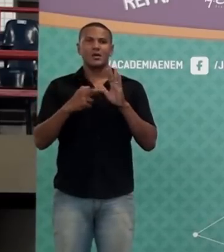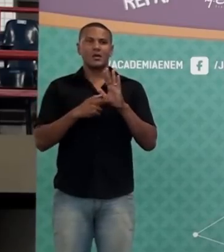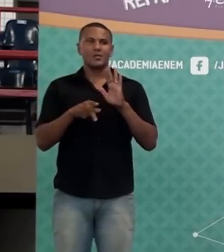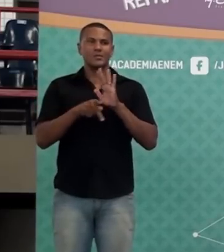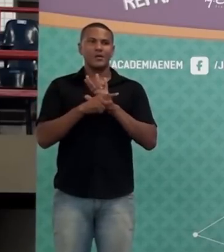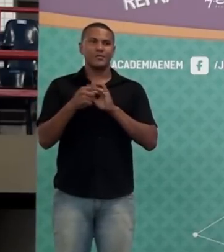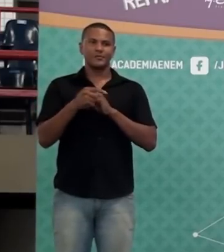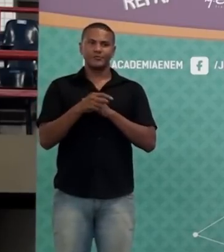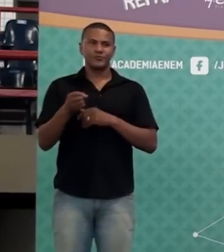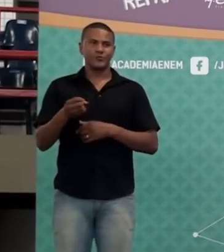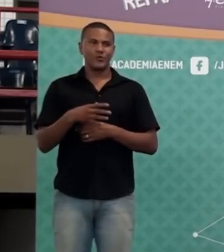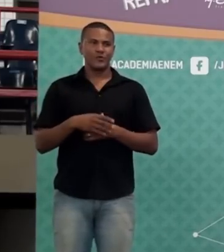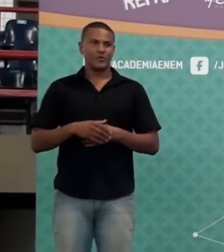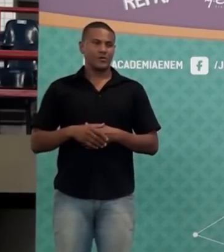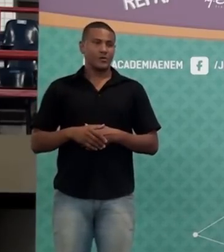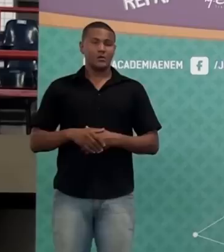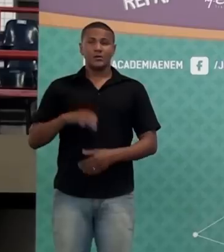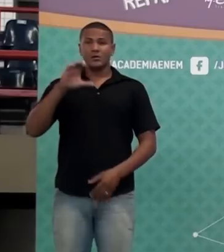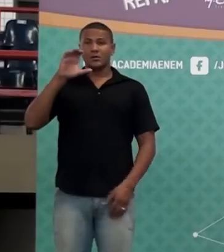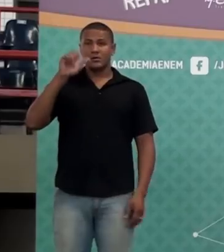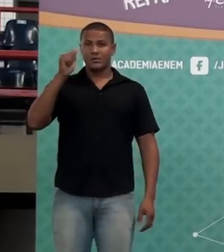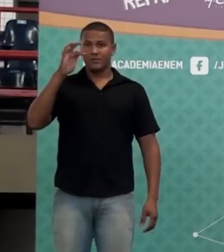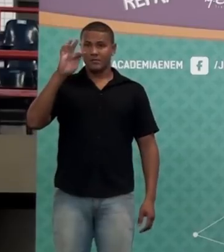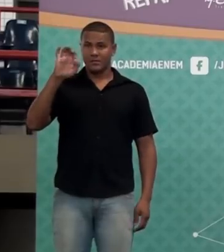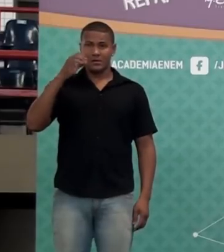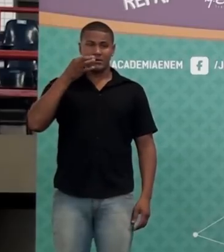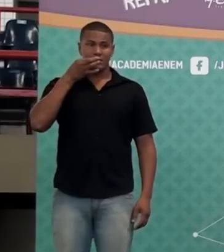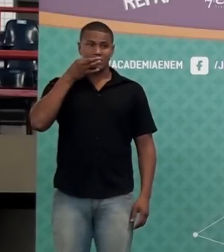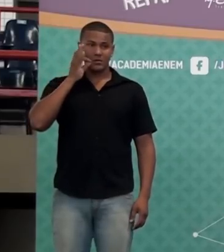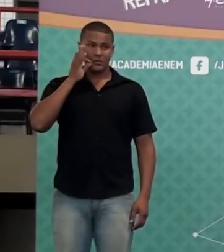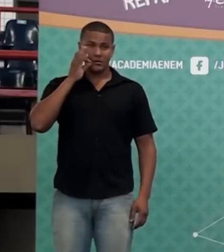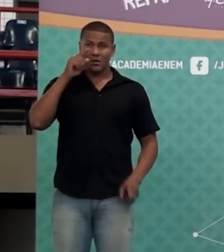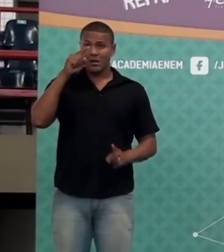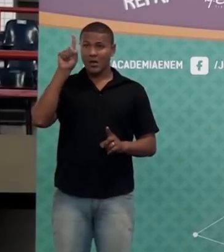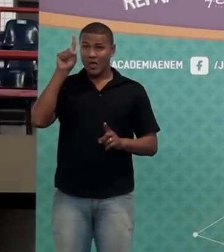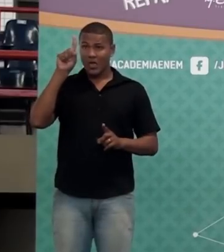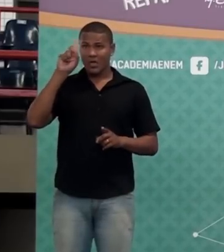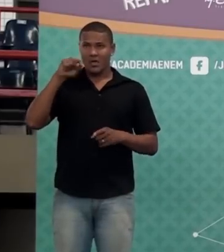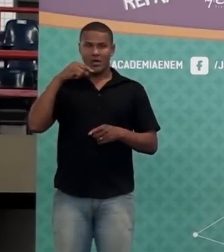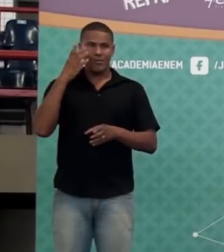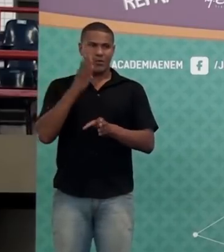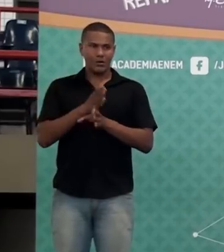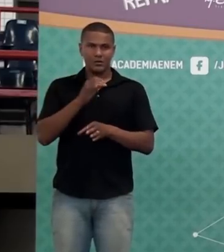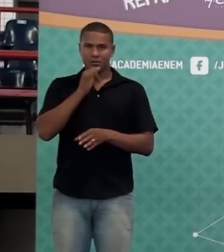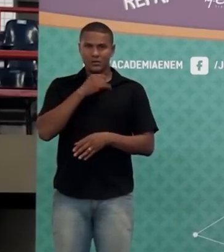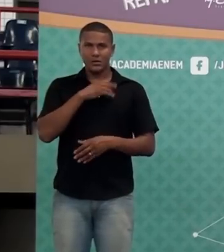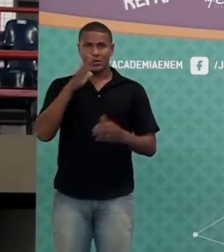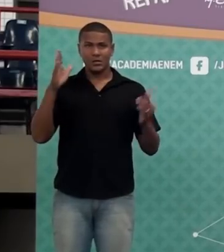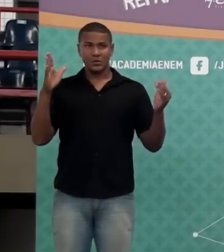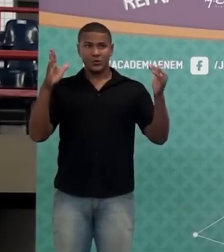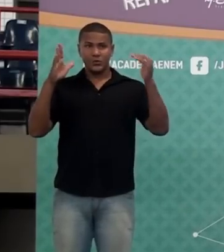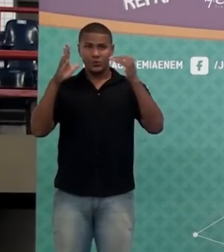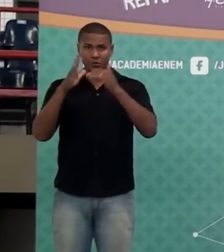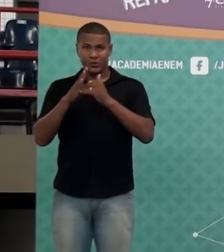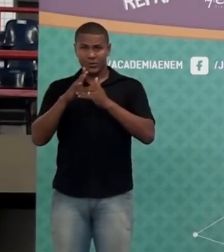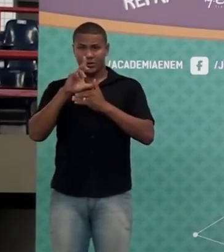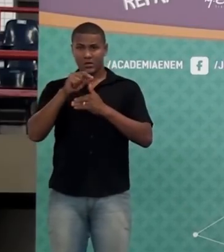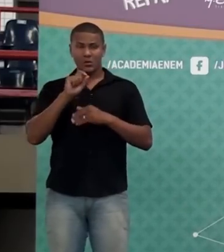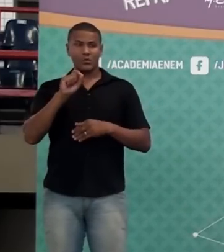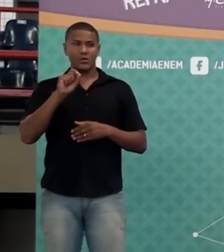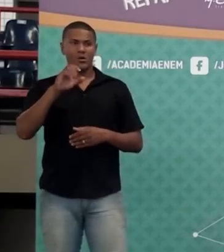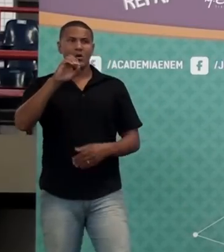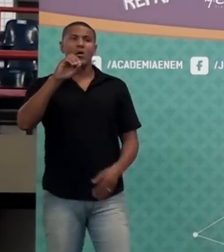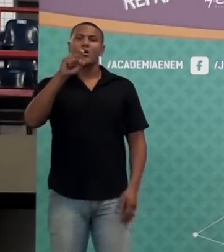pelo seguinte: toda palavra que a sílaba forte for a última, ela é